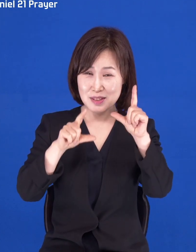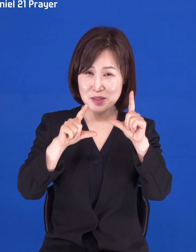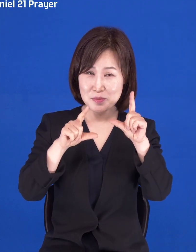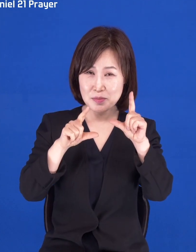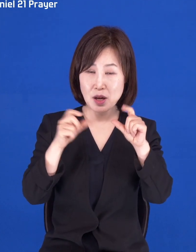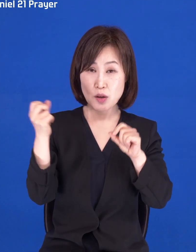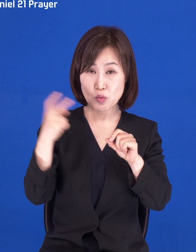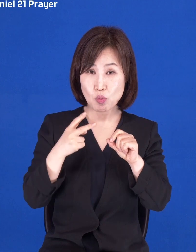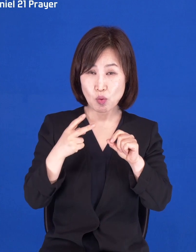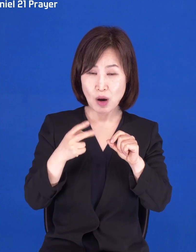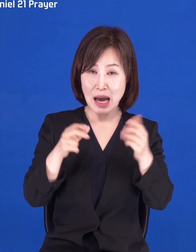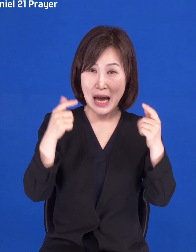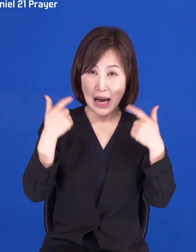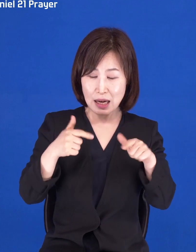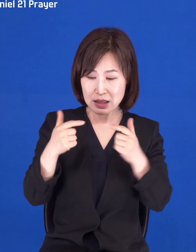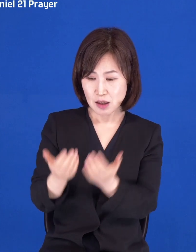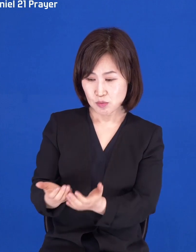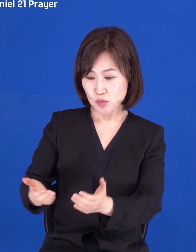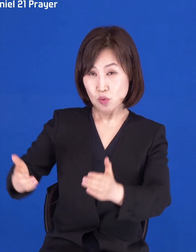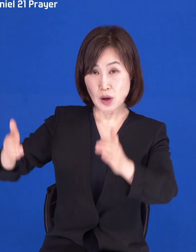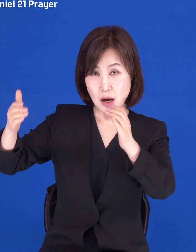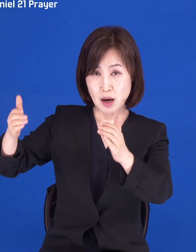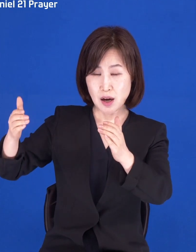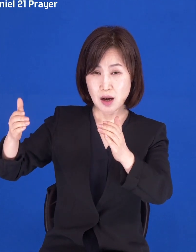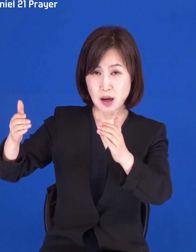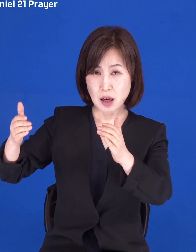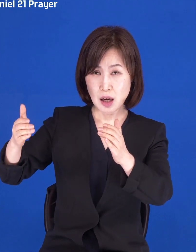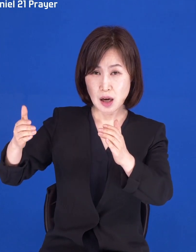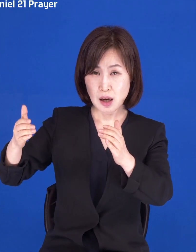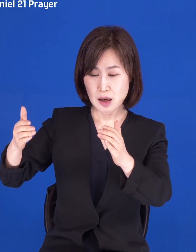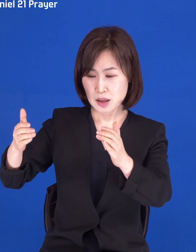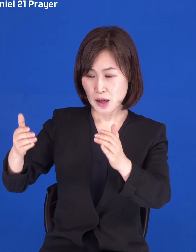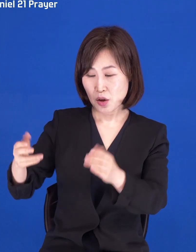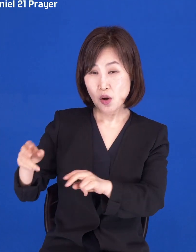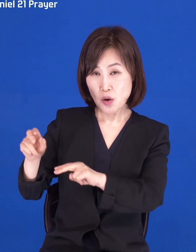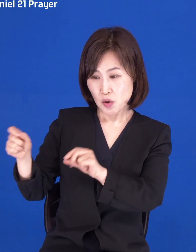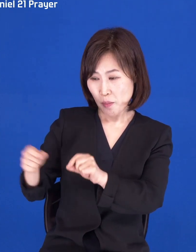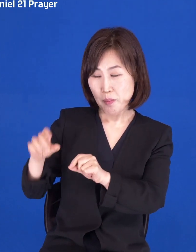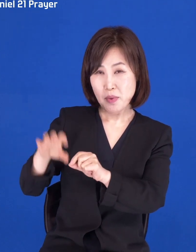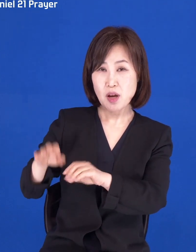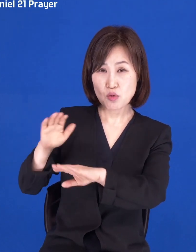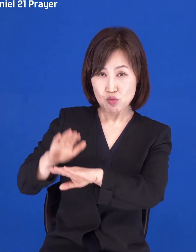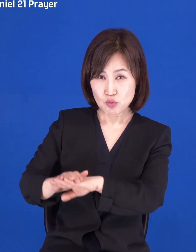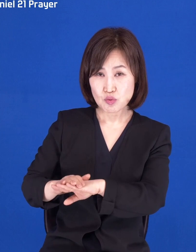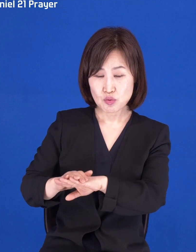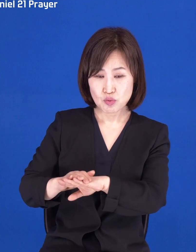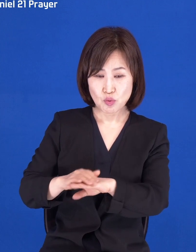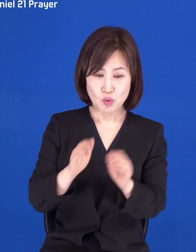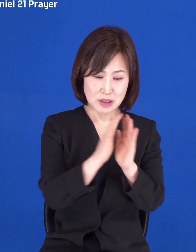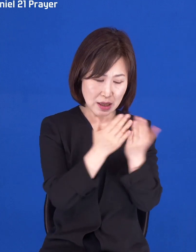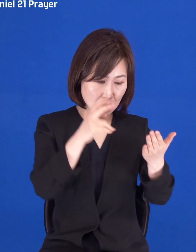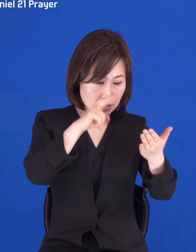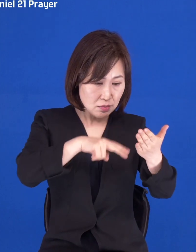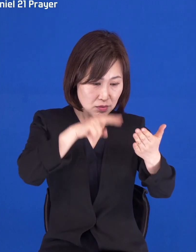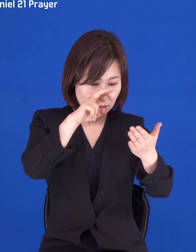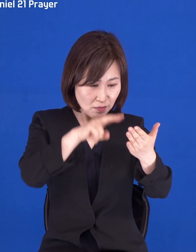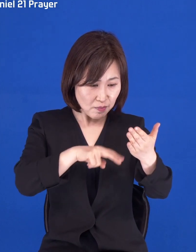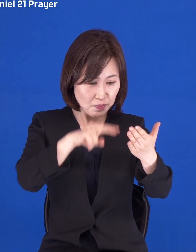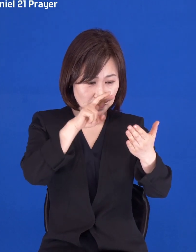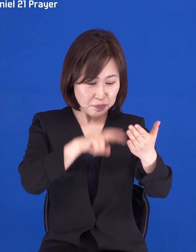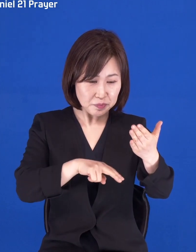앞에 대나무로 엮은 동그란 강주리를 놓고 성경을 보셨는데